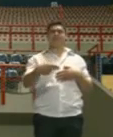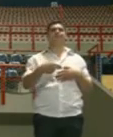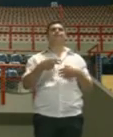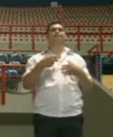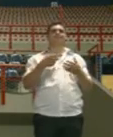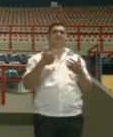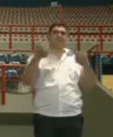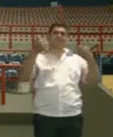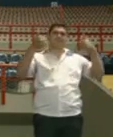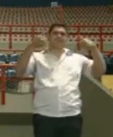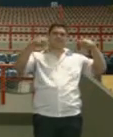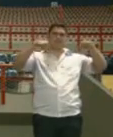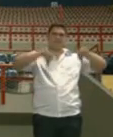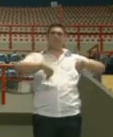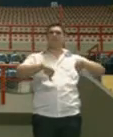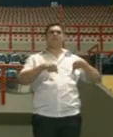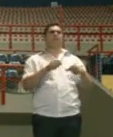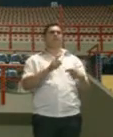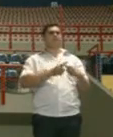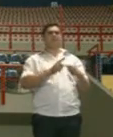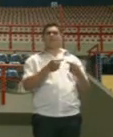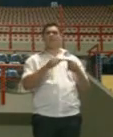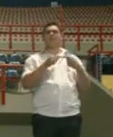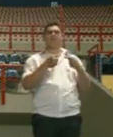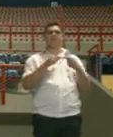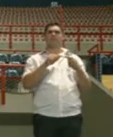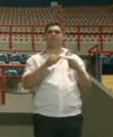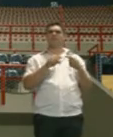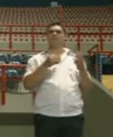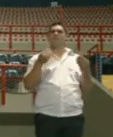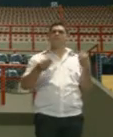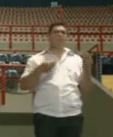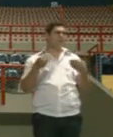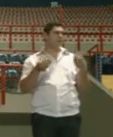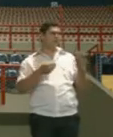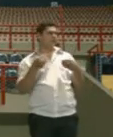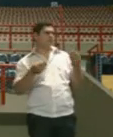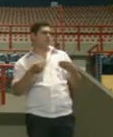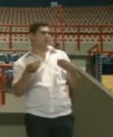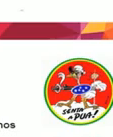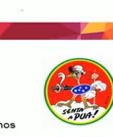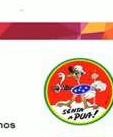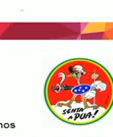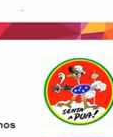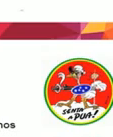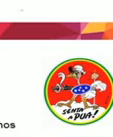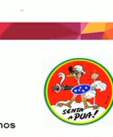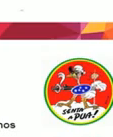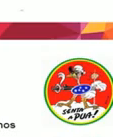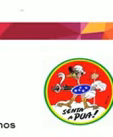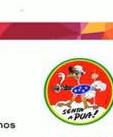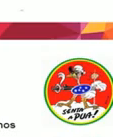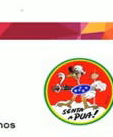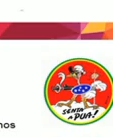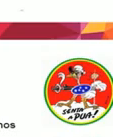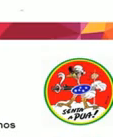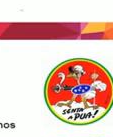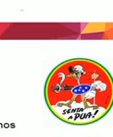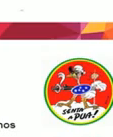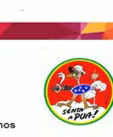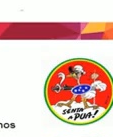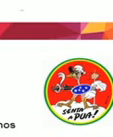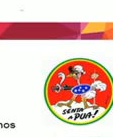cair, porque não faz sentido. Como combater uma coisa que se eu tenho aqui, tá? Essas